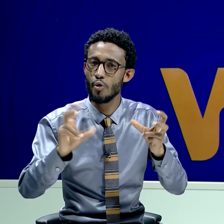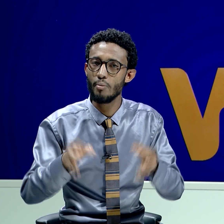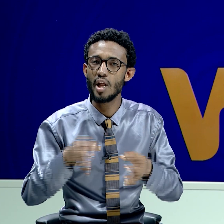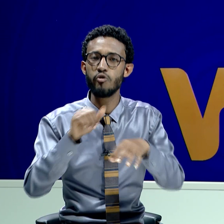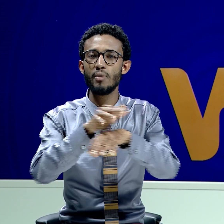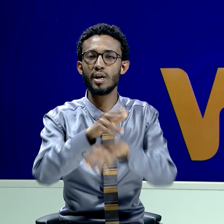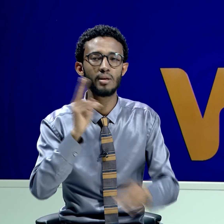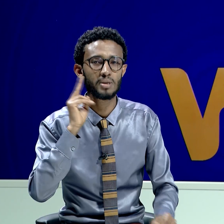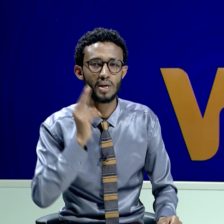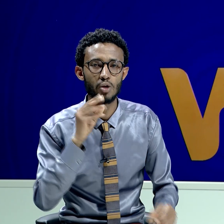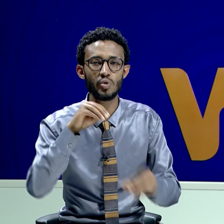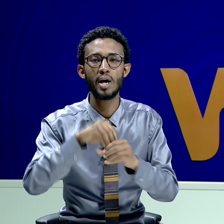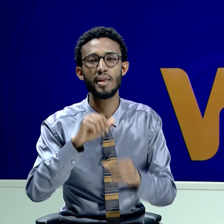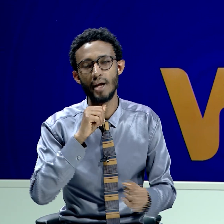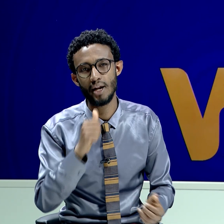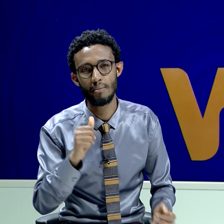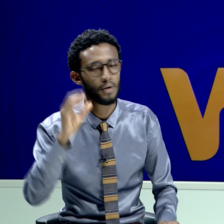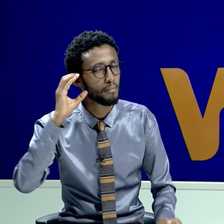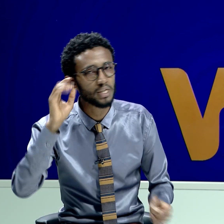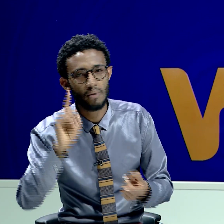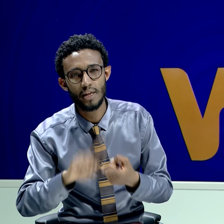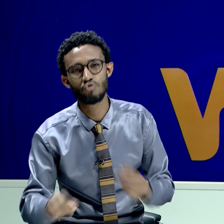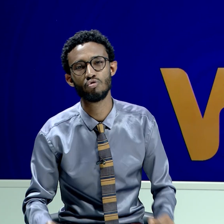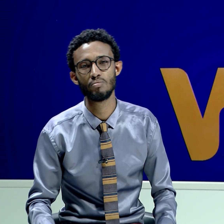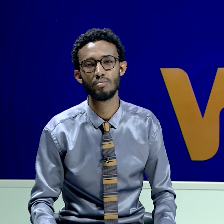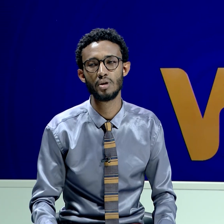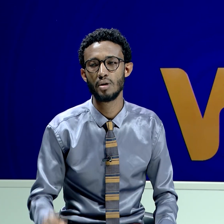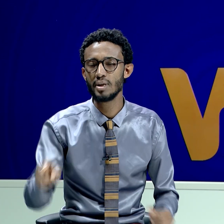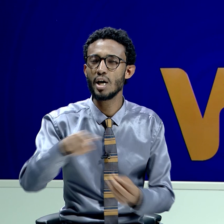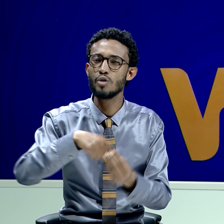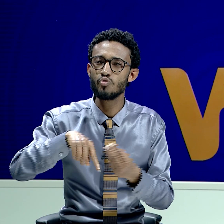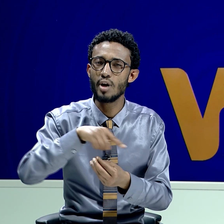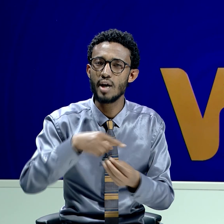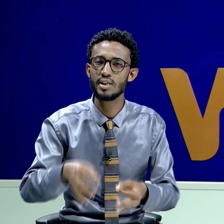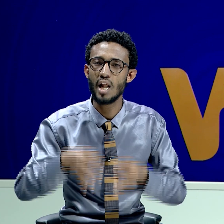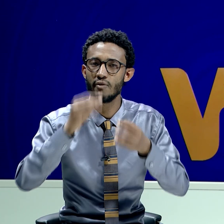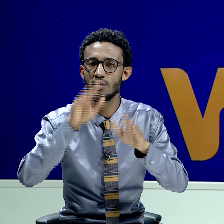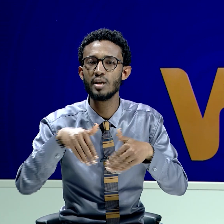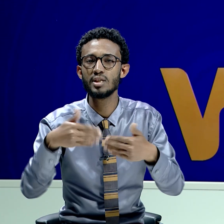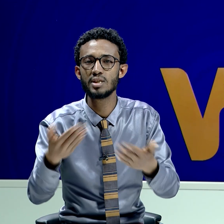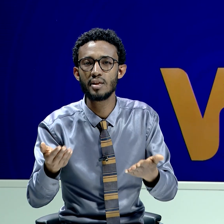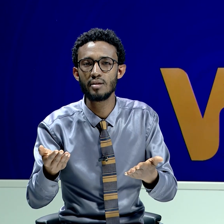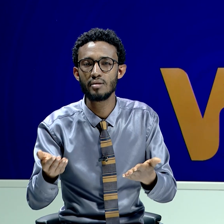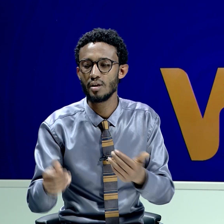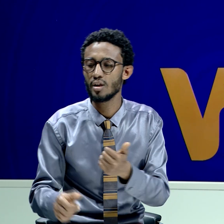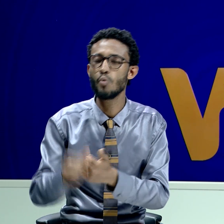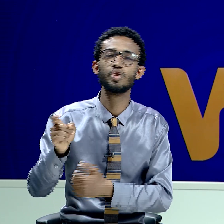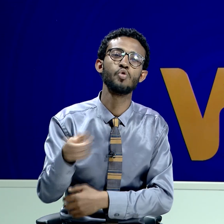በሬዲዮም ቴሌፎን መልእክት መስማሳናችሁ ካት አይደለም መስማት አይችሉም። በዛ ዙሪያ ሲተላለፍ ትምህርት ሲሰጥ ትውጭ